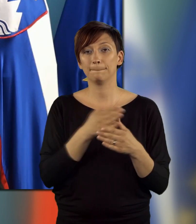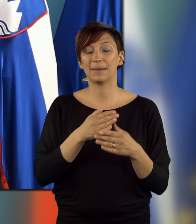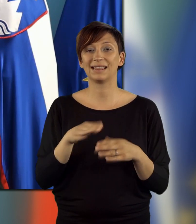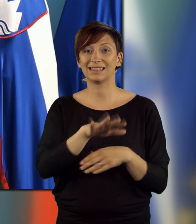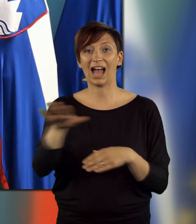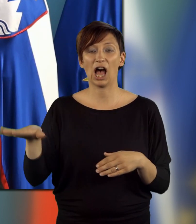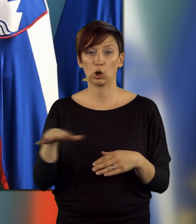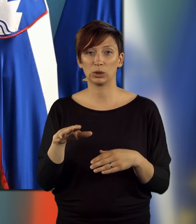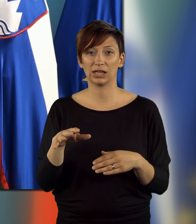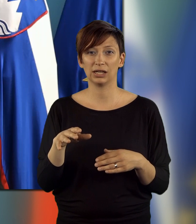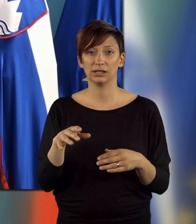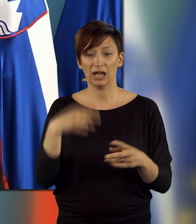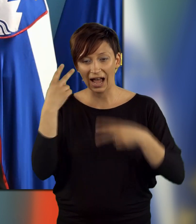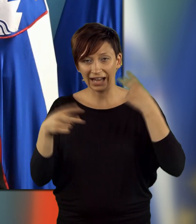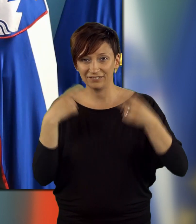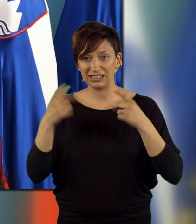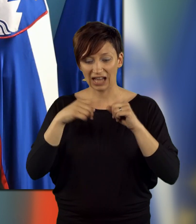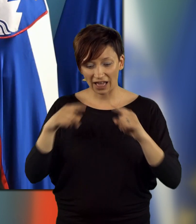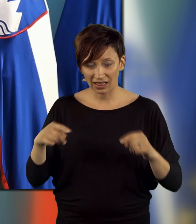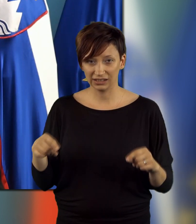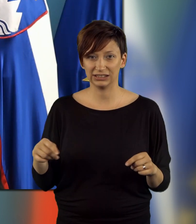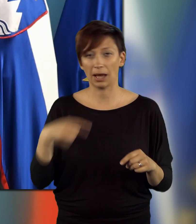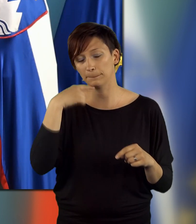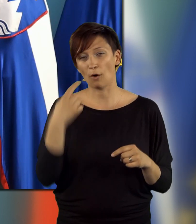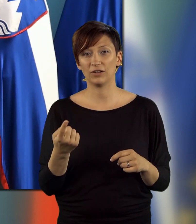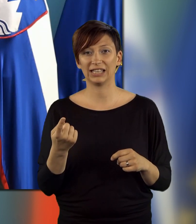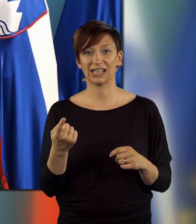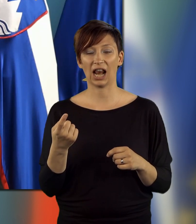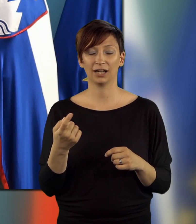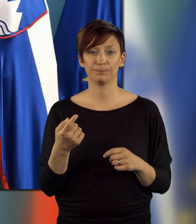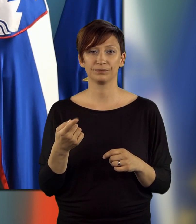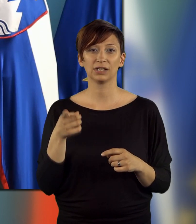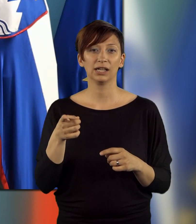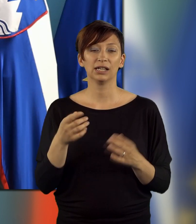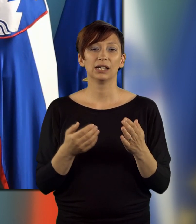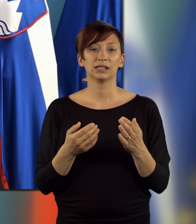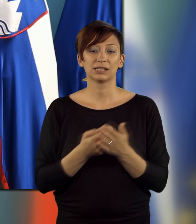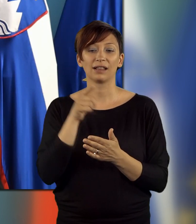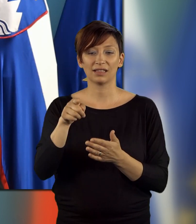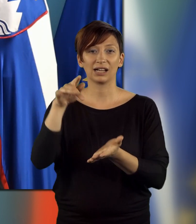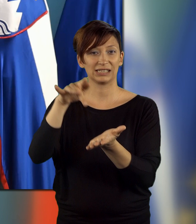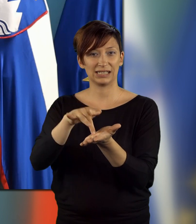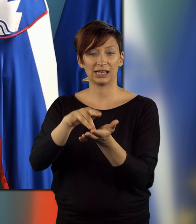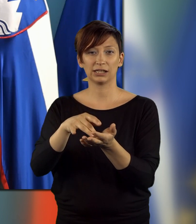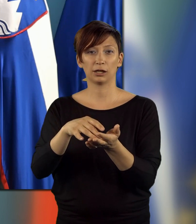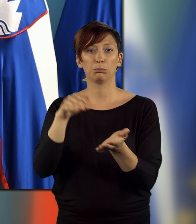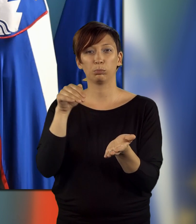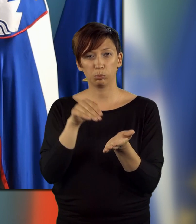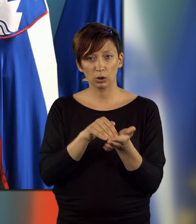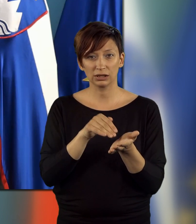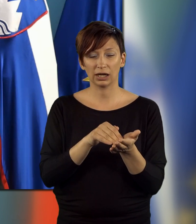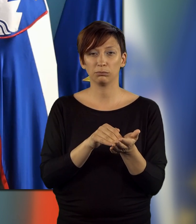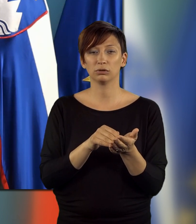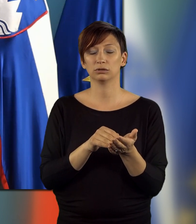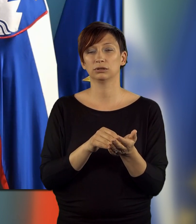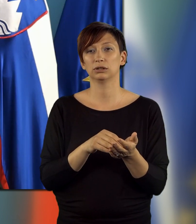ta mednarodna revizija, analiza povedala, da je za tak center